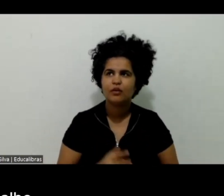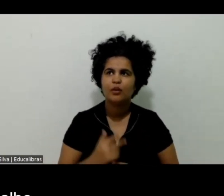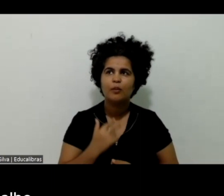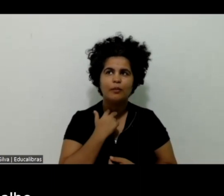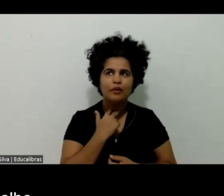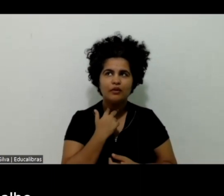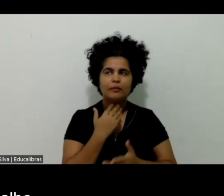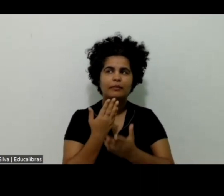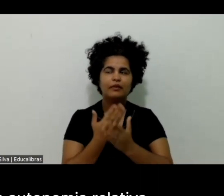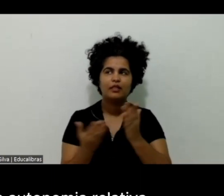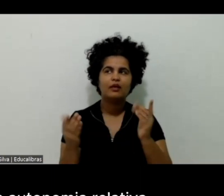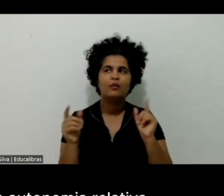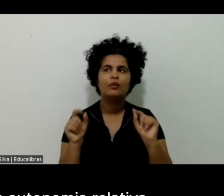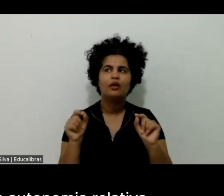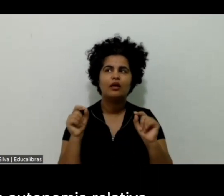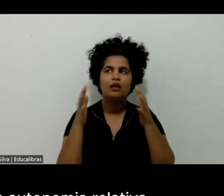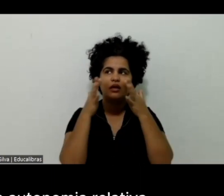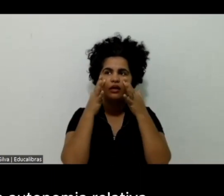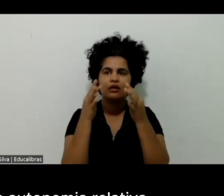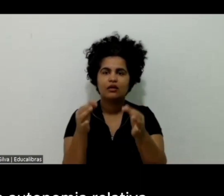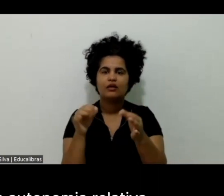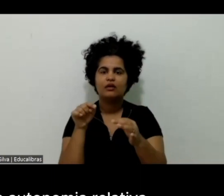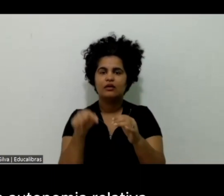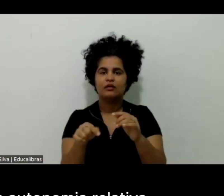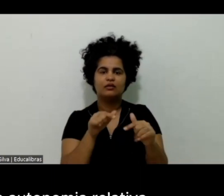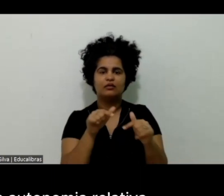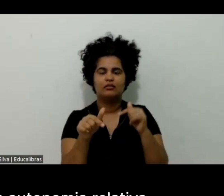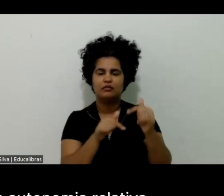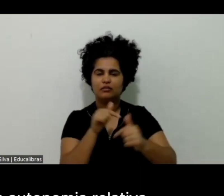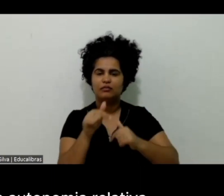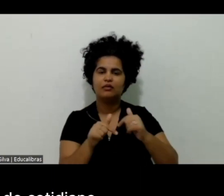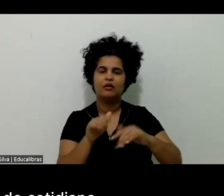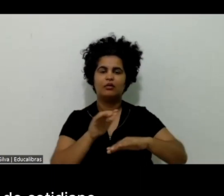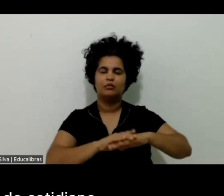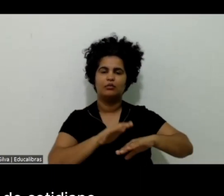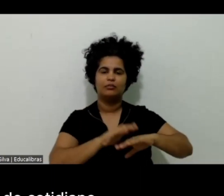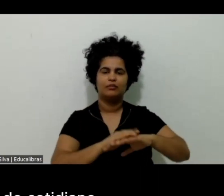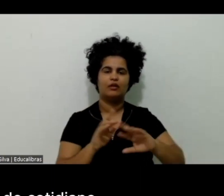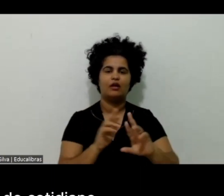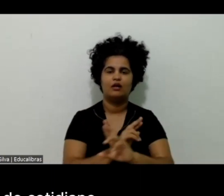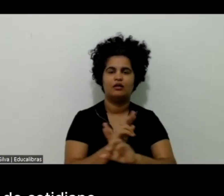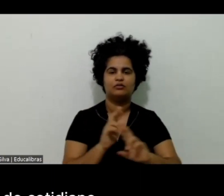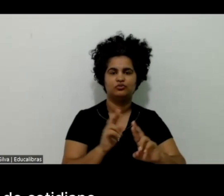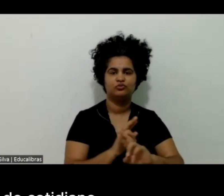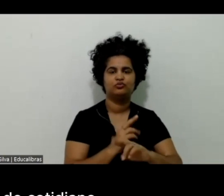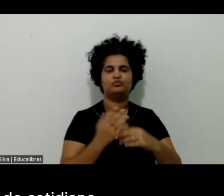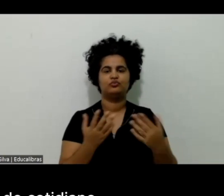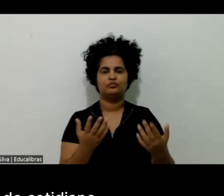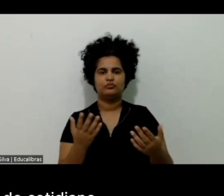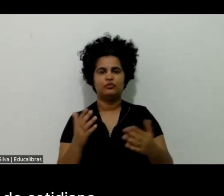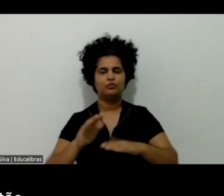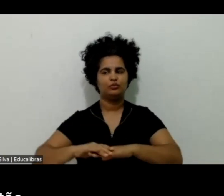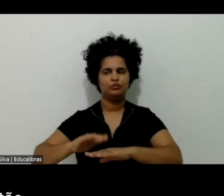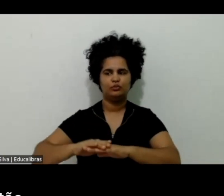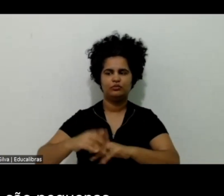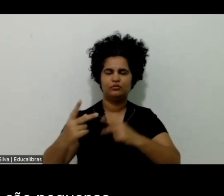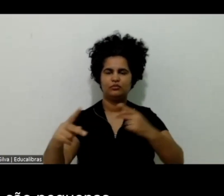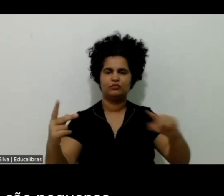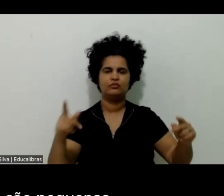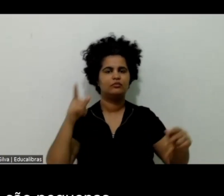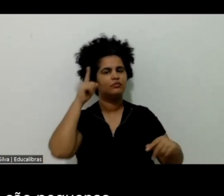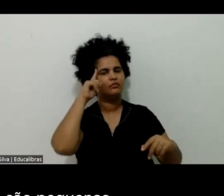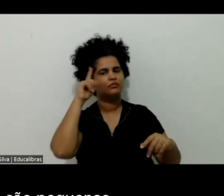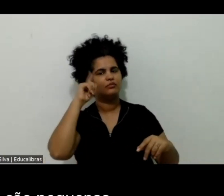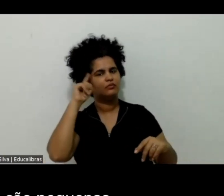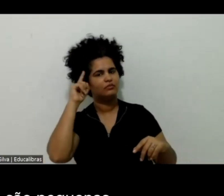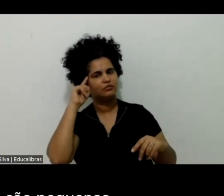nosso trabalho, né? Seja no âmbito da nossa autonomia relativa, né? ali no miudinho do cotidiano, né? Em questões que, às vezes